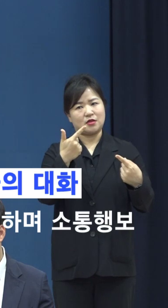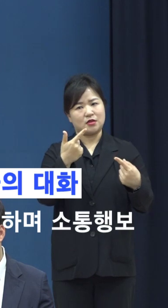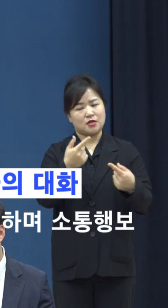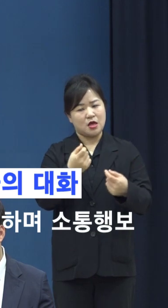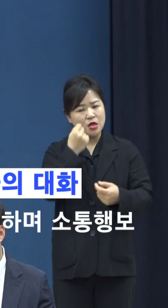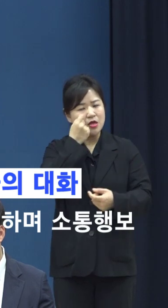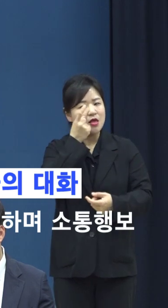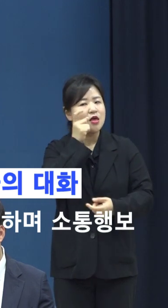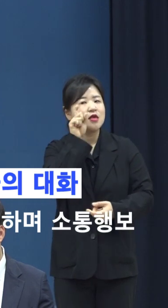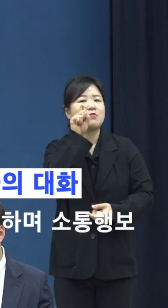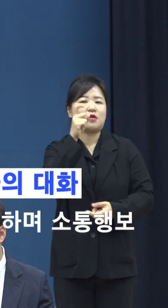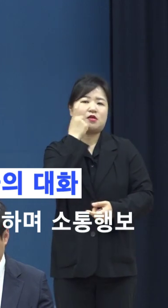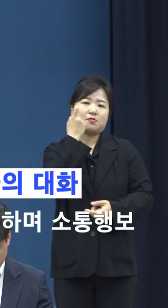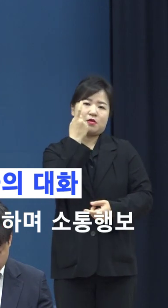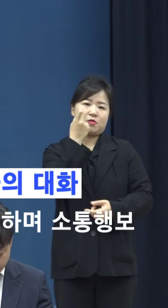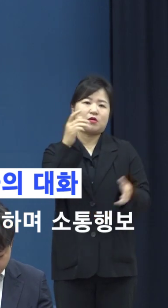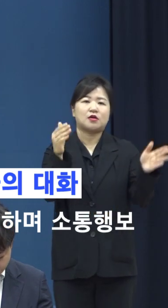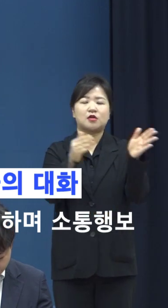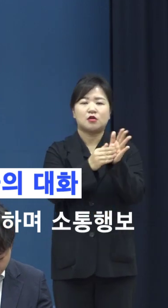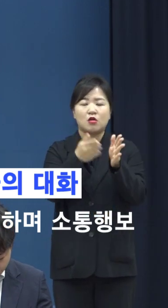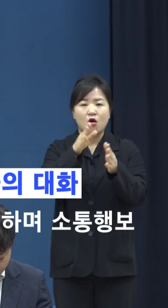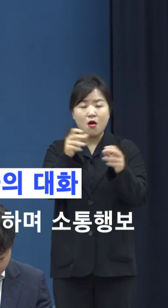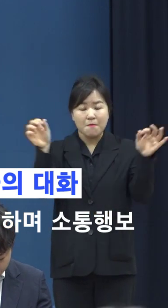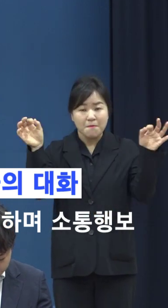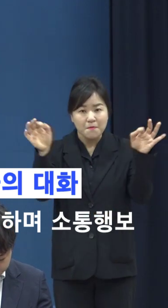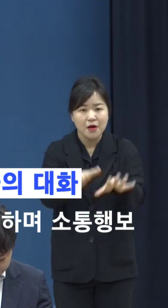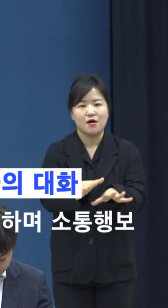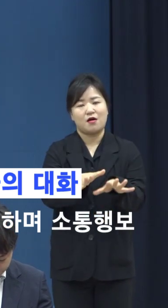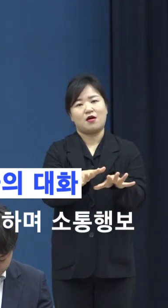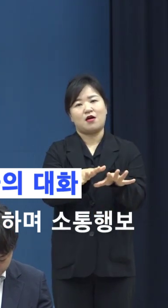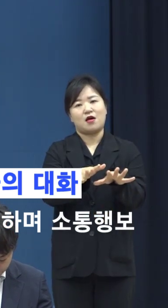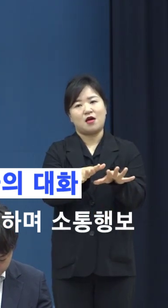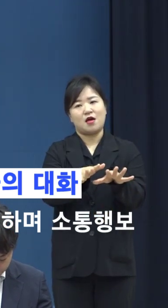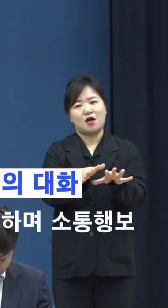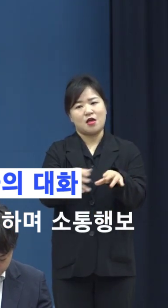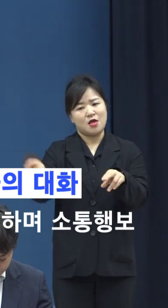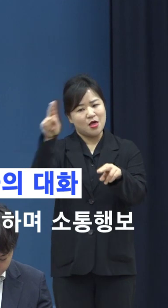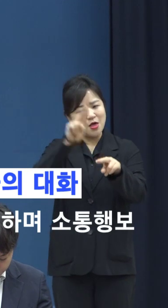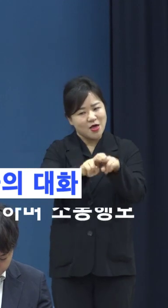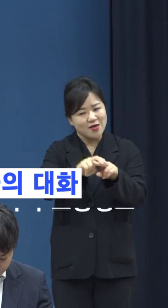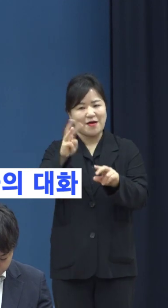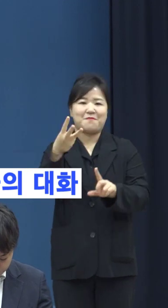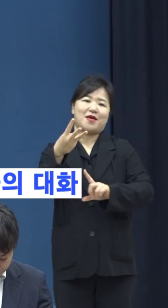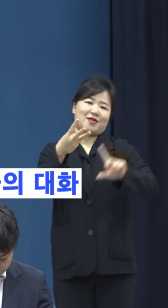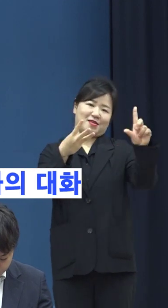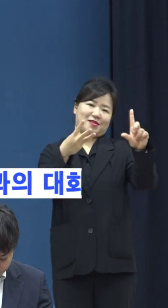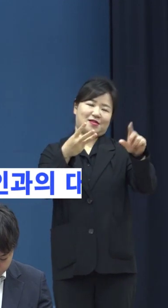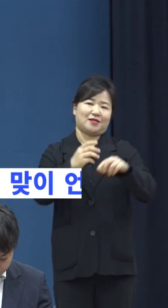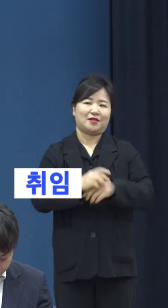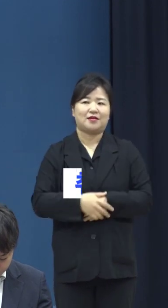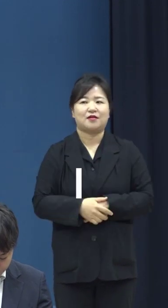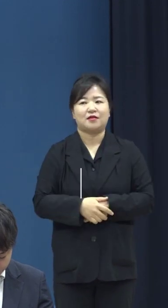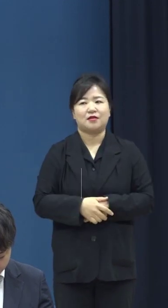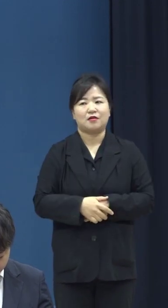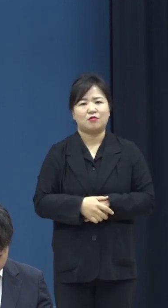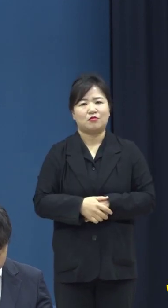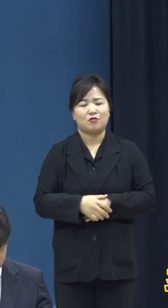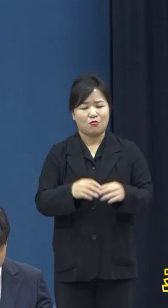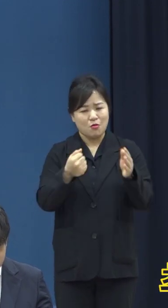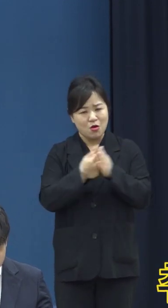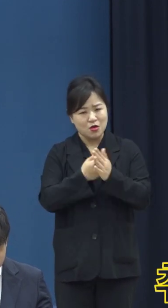11달이 지났는데 정말 눈 깜짝할 사이에 그 7만지 300일 지난 것 같습니다. 그러다